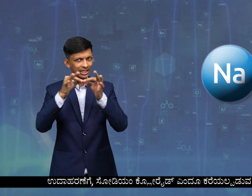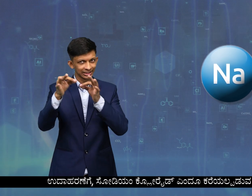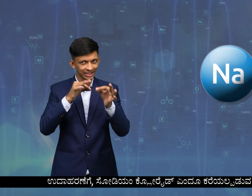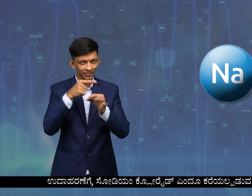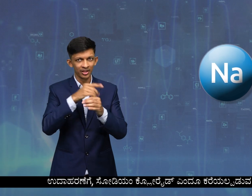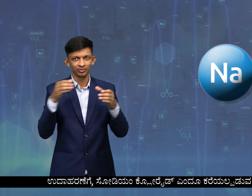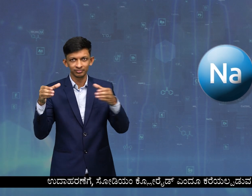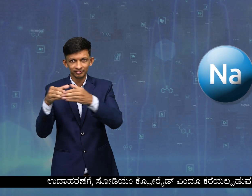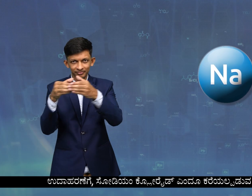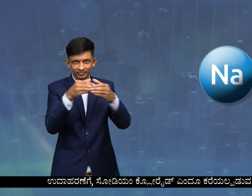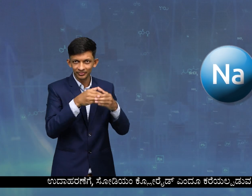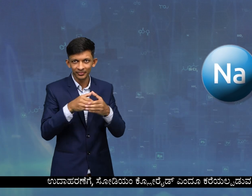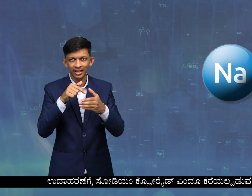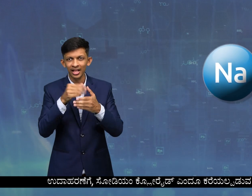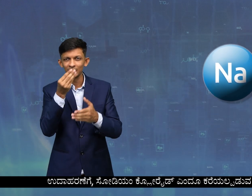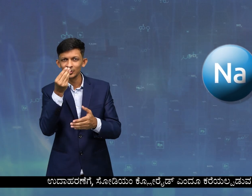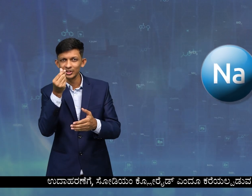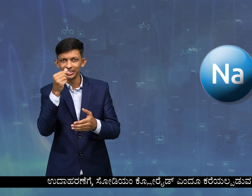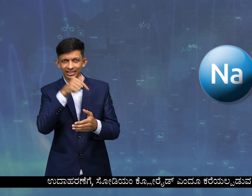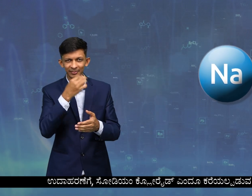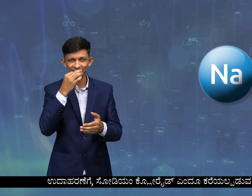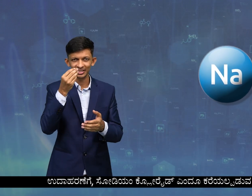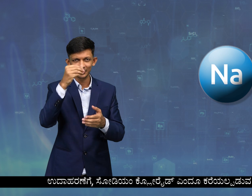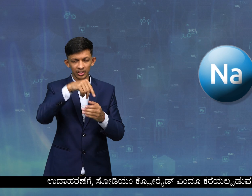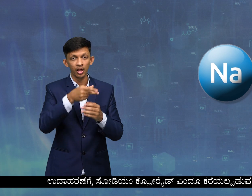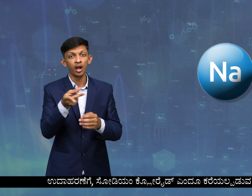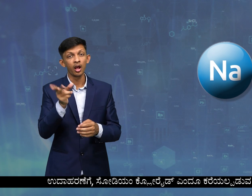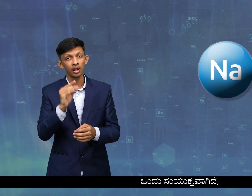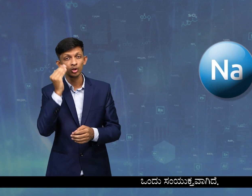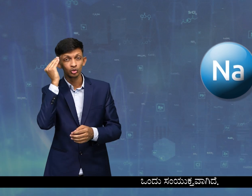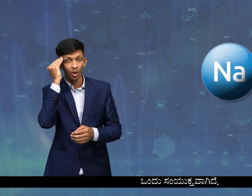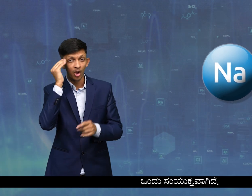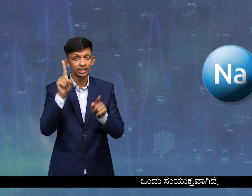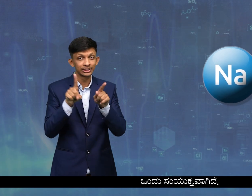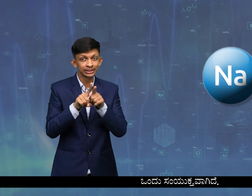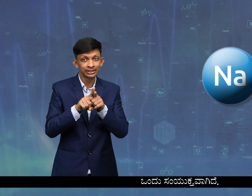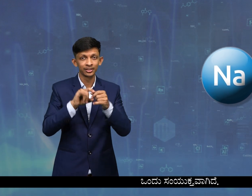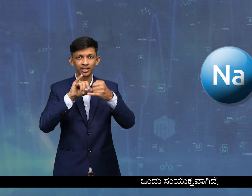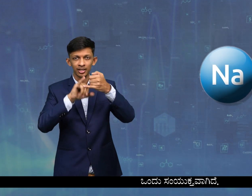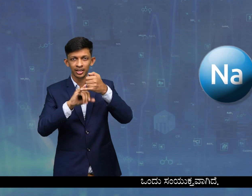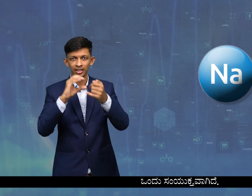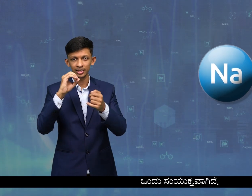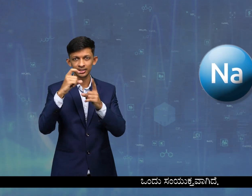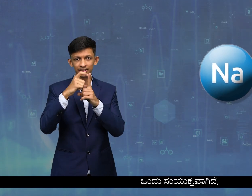ಉದಾಹರಣೆಗೆ ಸೋಡಿಯಂ ಕ್ಲೋರೈಡ್ ಎಂದು ಕರೆಯಲ್ಪಡುವ ಸಾಮಾನ್ಯ ಉಪ್ಪು ಒಂದು ಸಂಯುಕ್ತವಾಗಿದೆ.